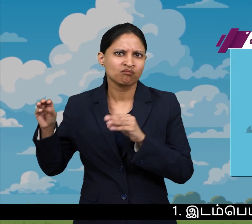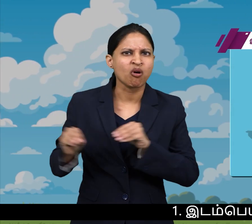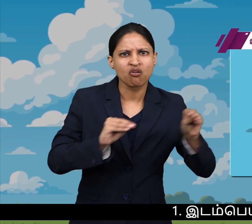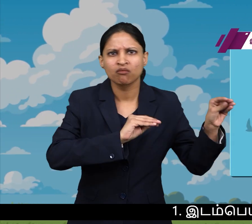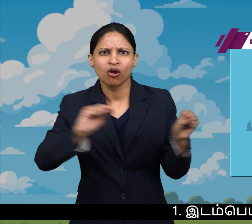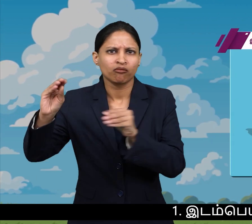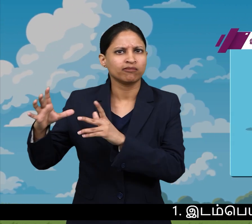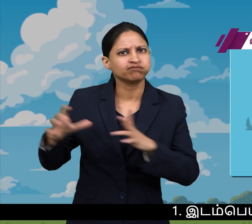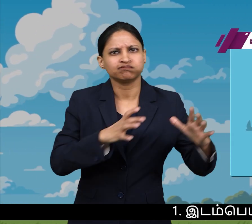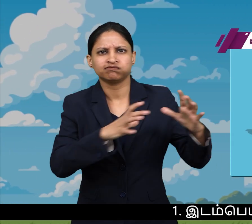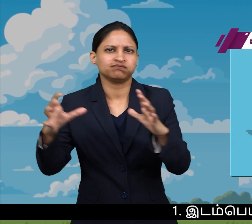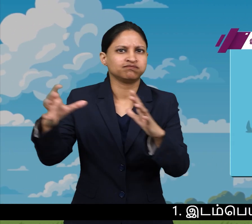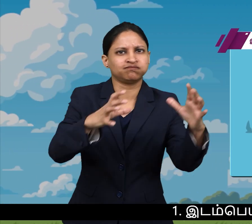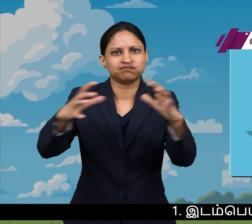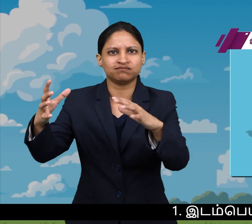இடம்பெயரும் பறவைகள்,